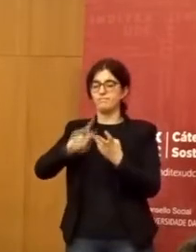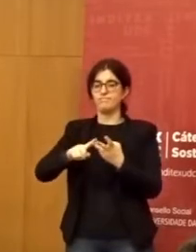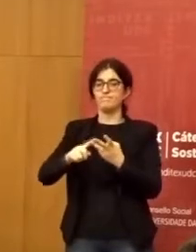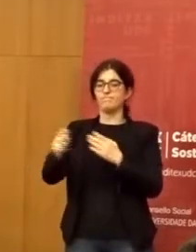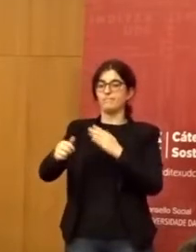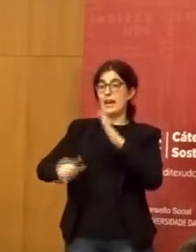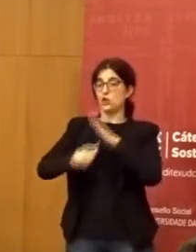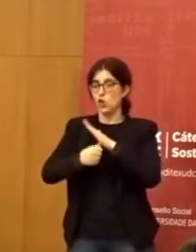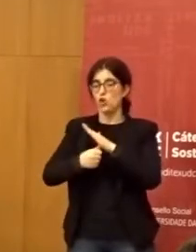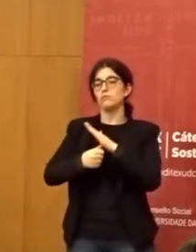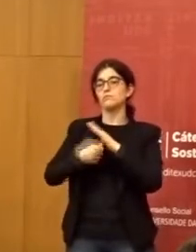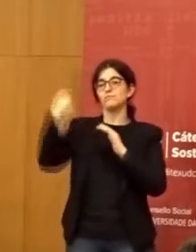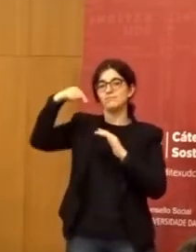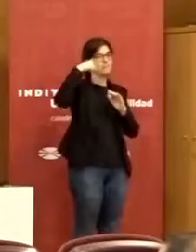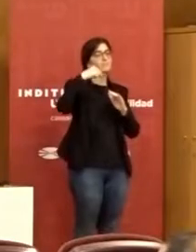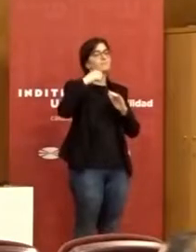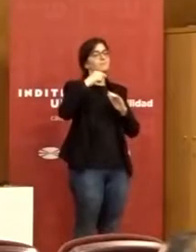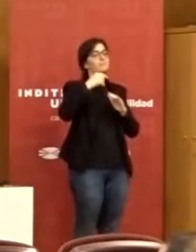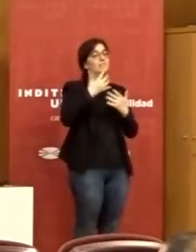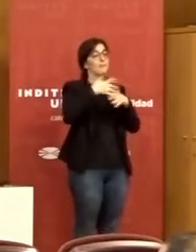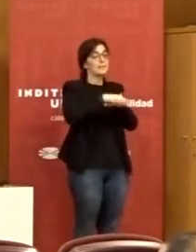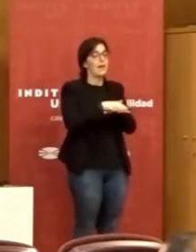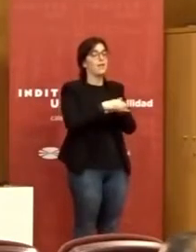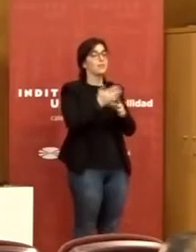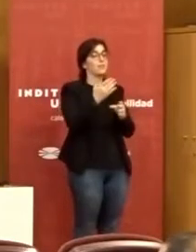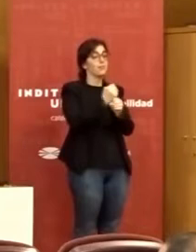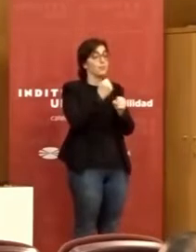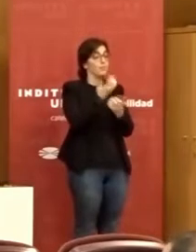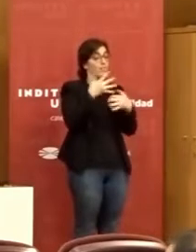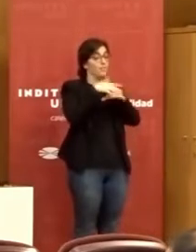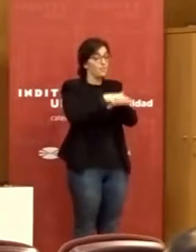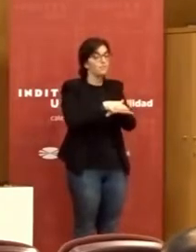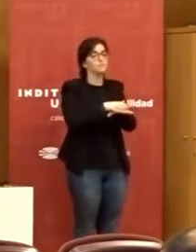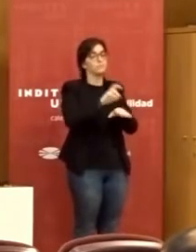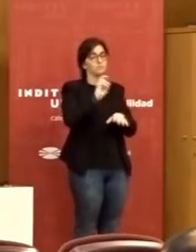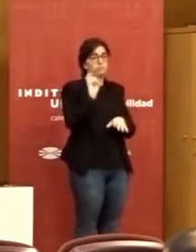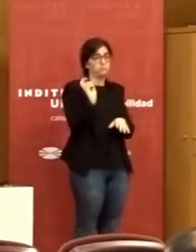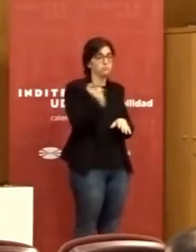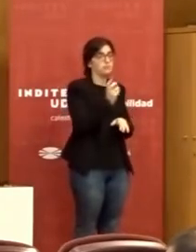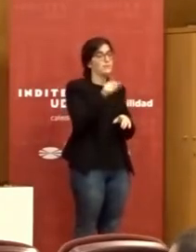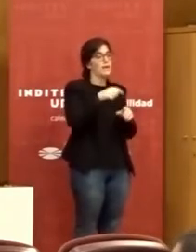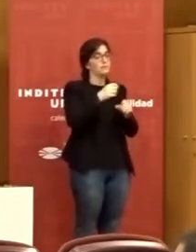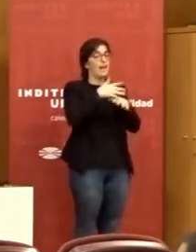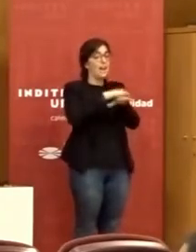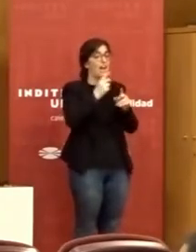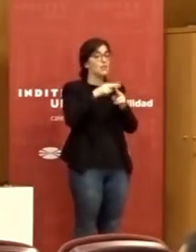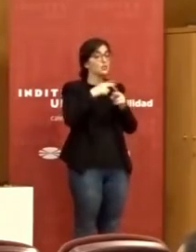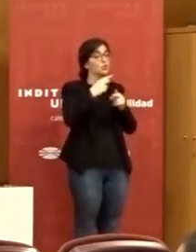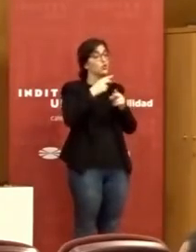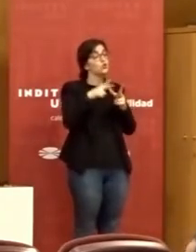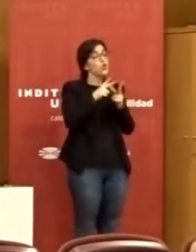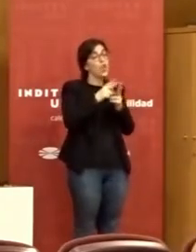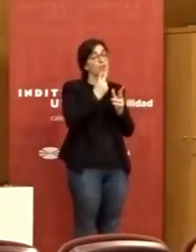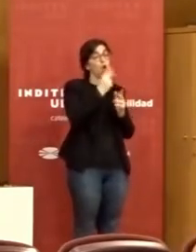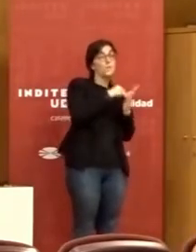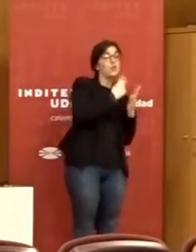además ha ejercido también diversas responsabilidades públicas, entre ellas la de director del Gabinete del Ministro de Trabajo y Asuntos Sociales del Gobierno de España entre